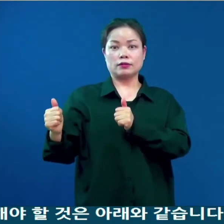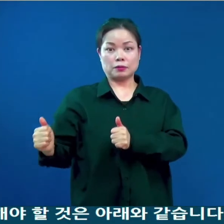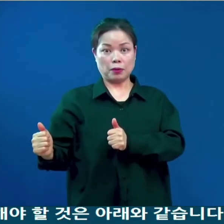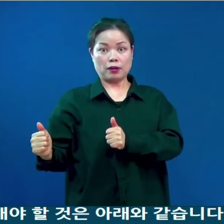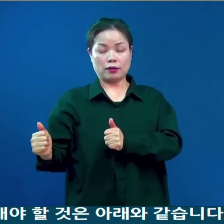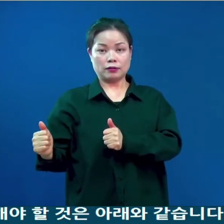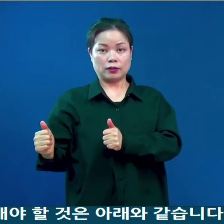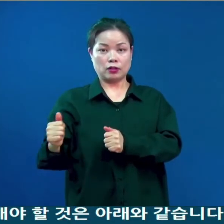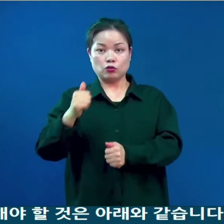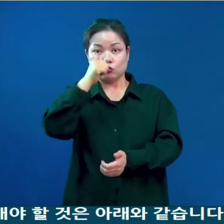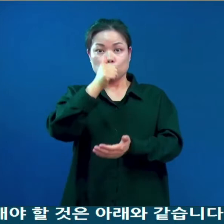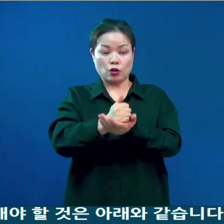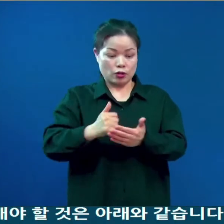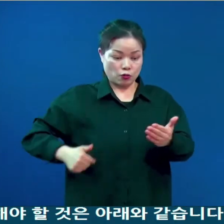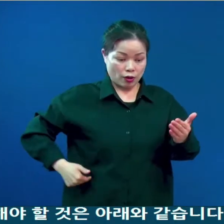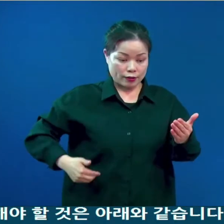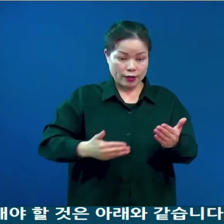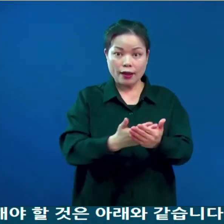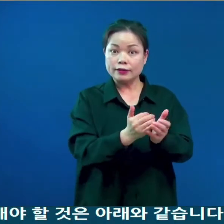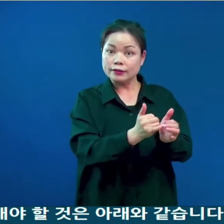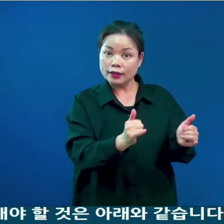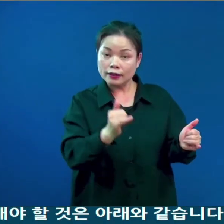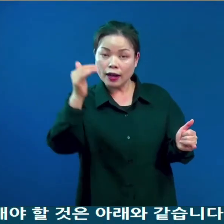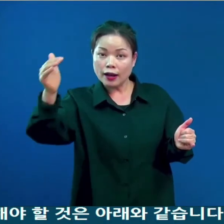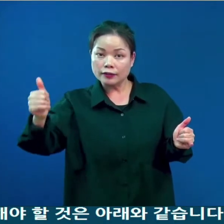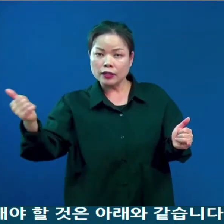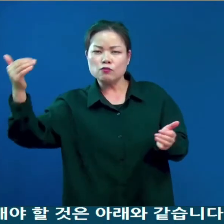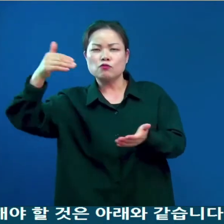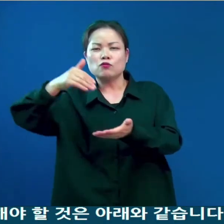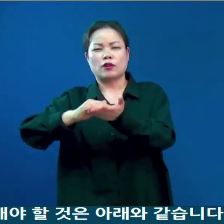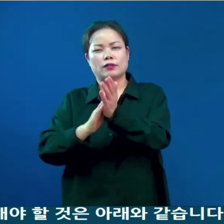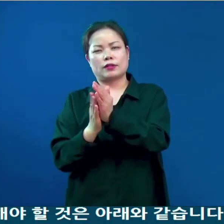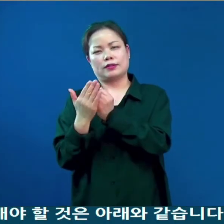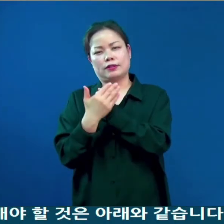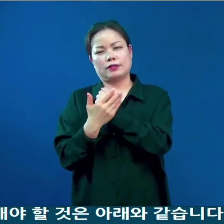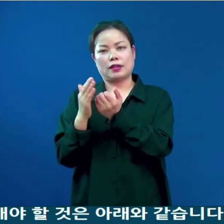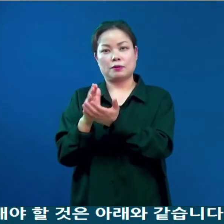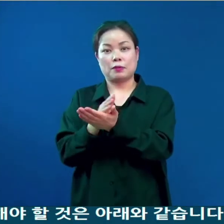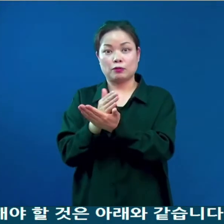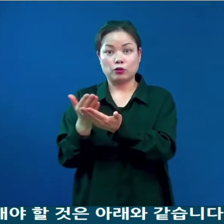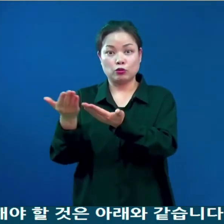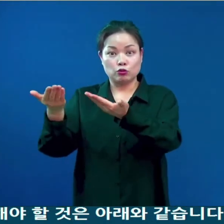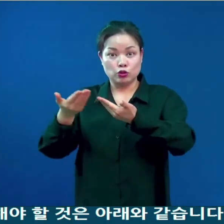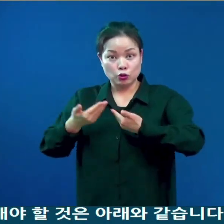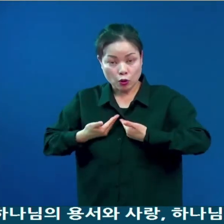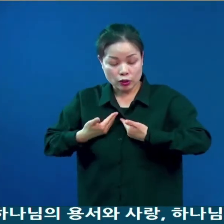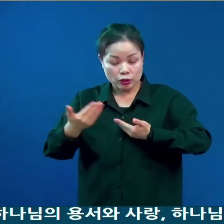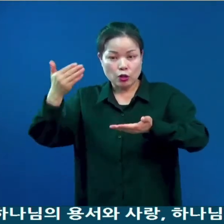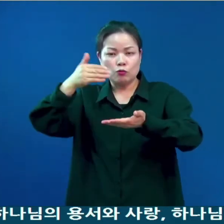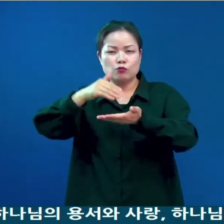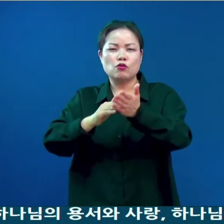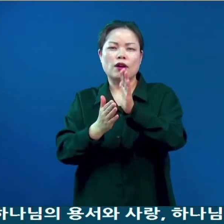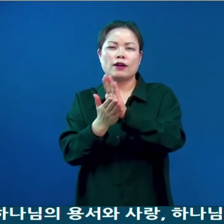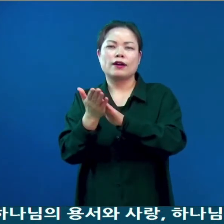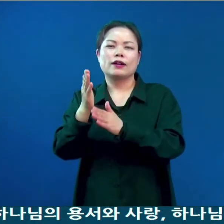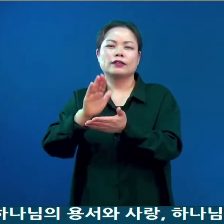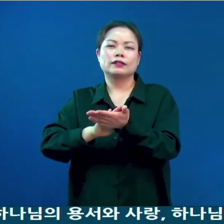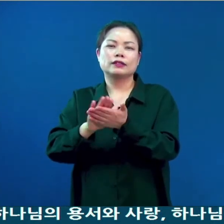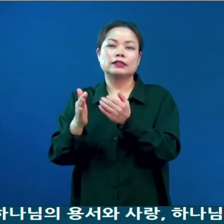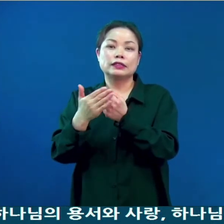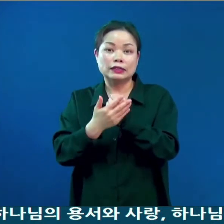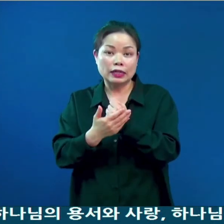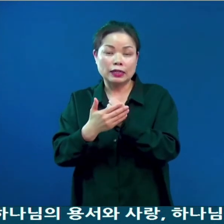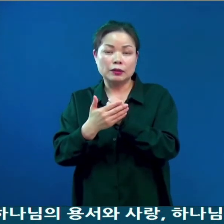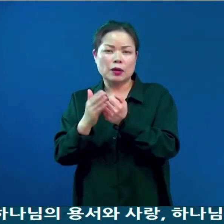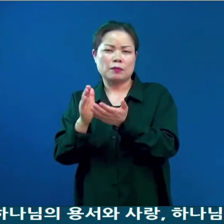심판하시면서도 죄를 회개하는 자에게 하나님이 무한한 은혜를 베푸시고 그 무한한 은혜를